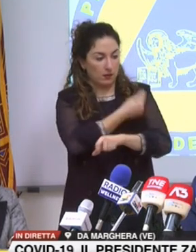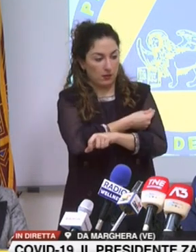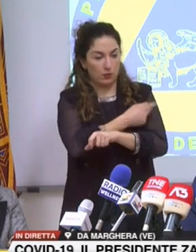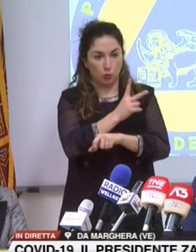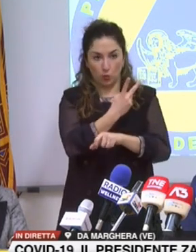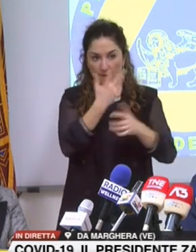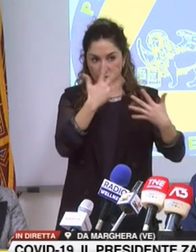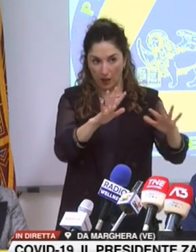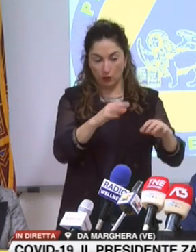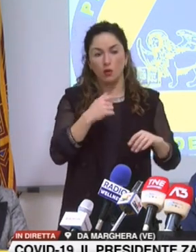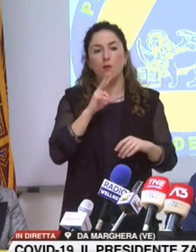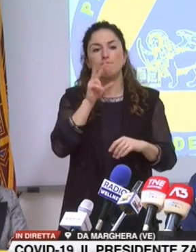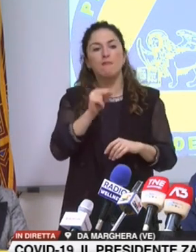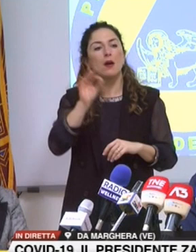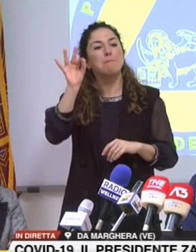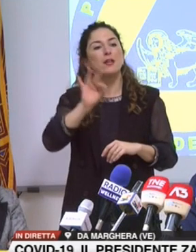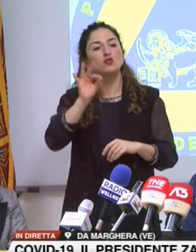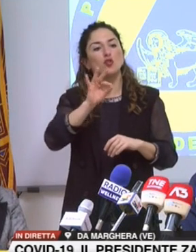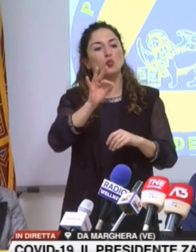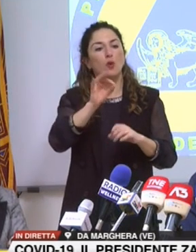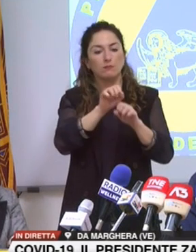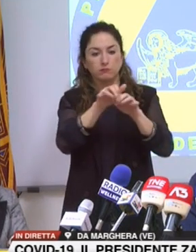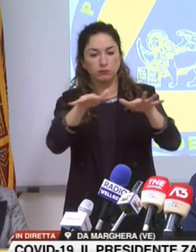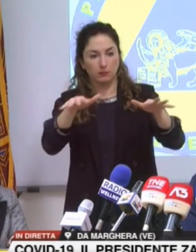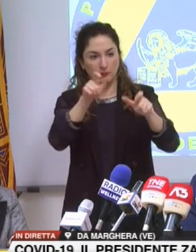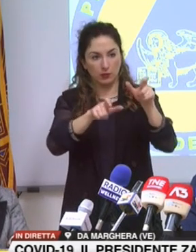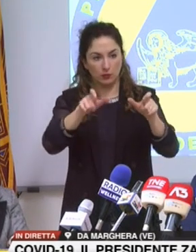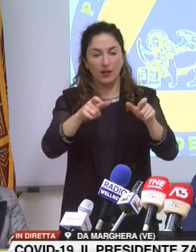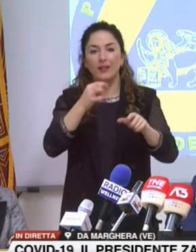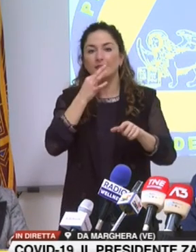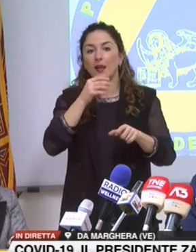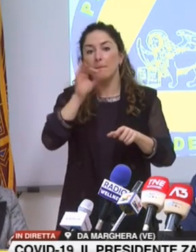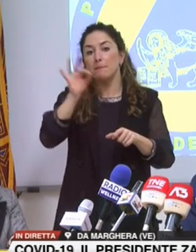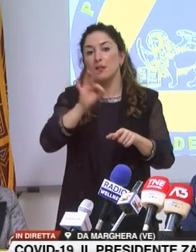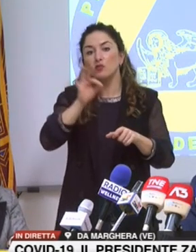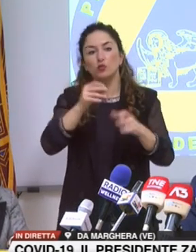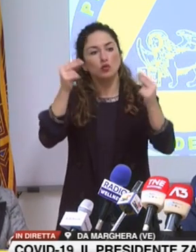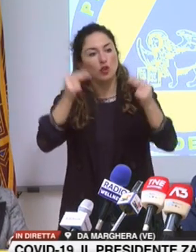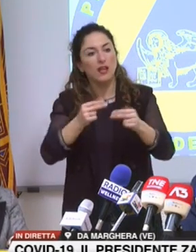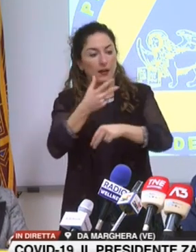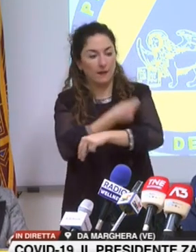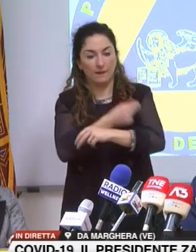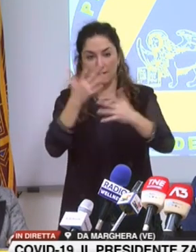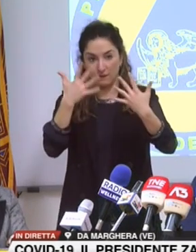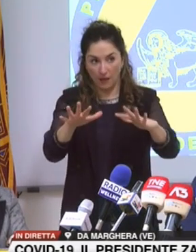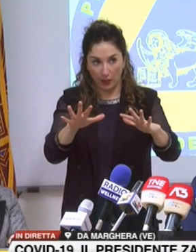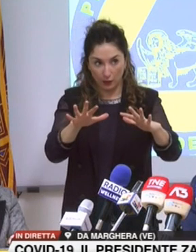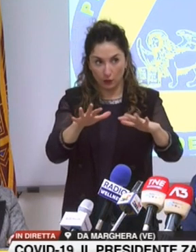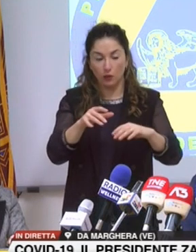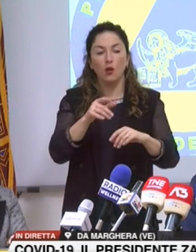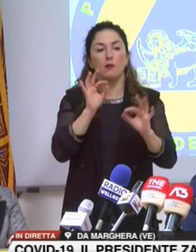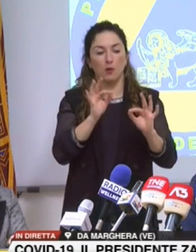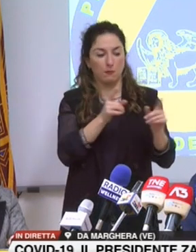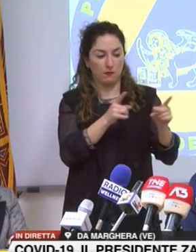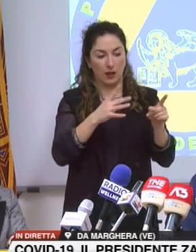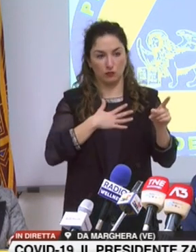di percentuali di copertura di popolazione, parlo di percentuale sul totale delle vaccinazioni fatte destinate a queste fasce